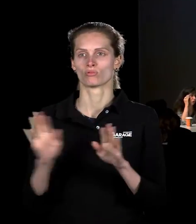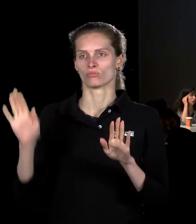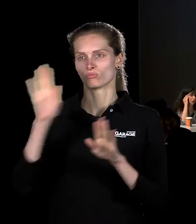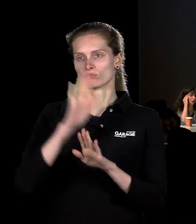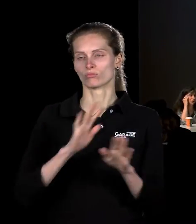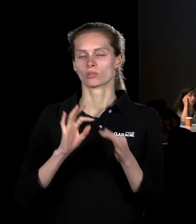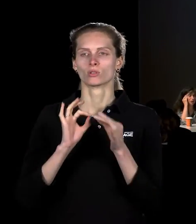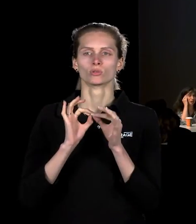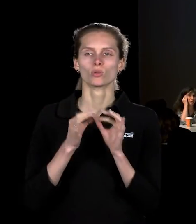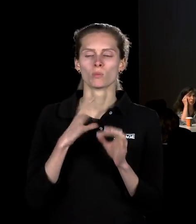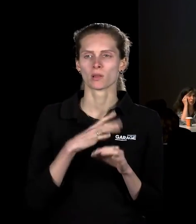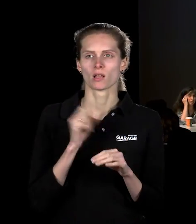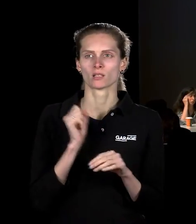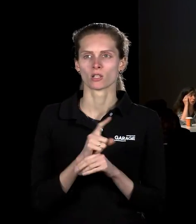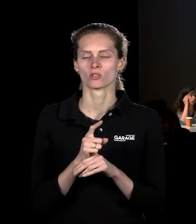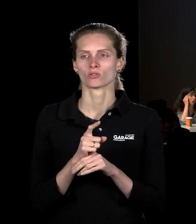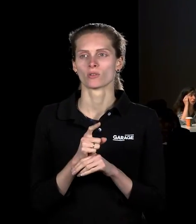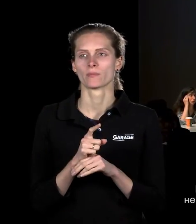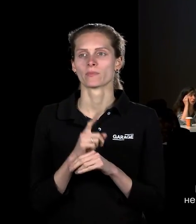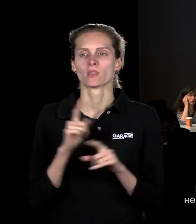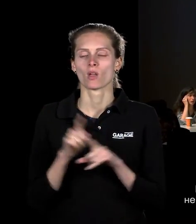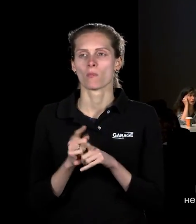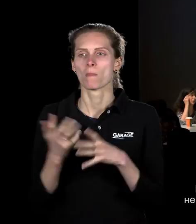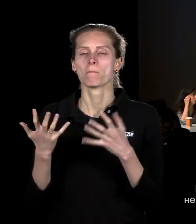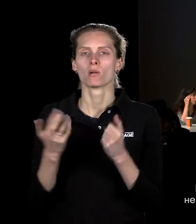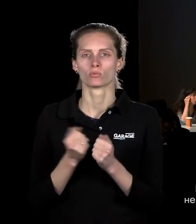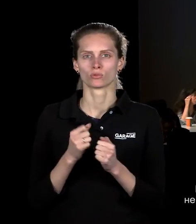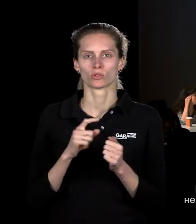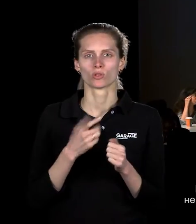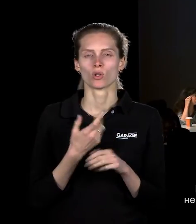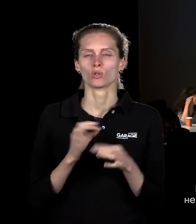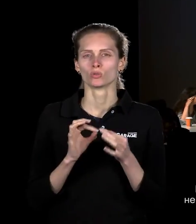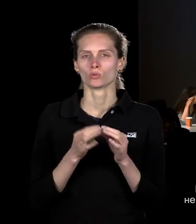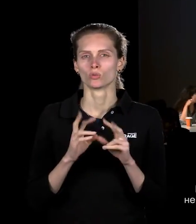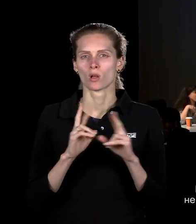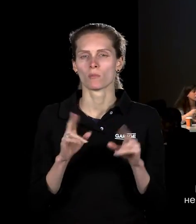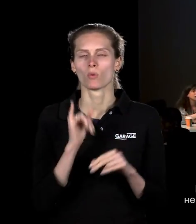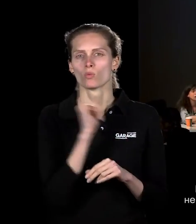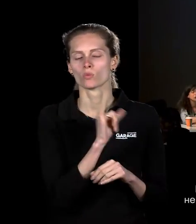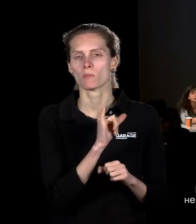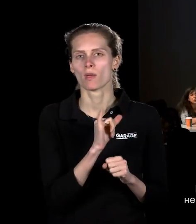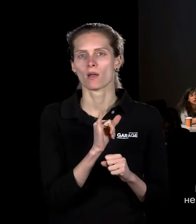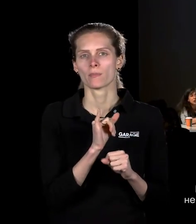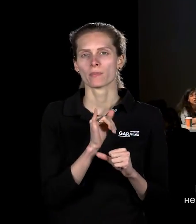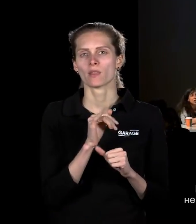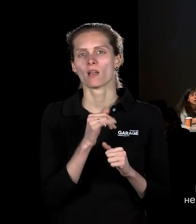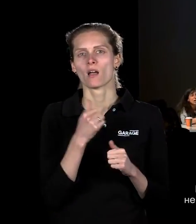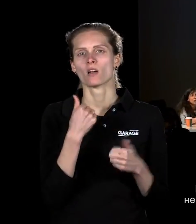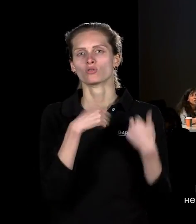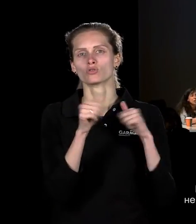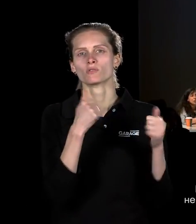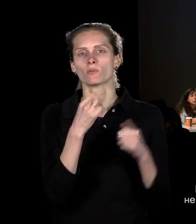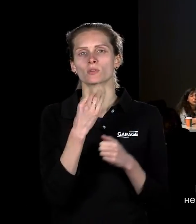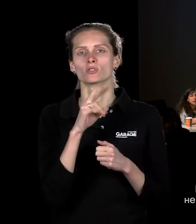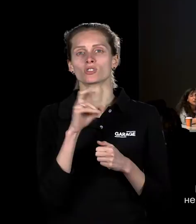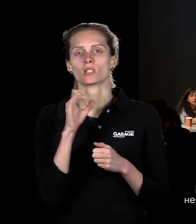была очень сложная задача, этот нейтральный план получить. Как кстати, и в работах... И в живописи Шиллера